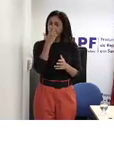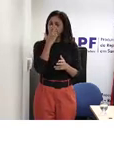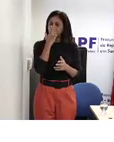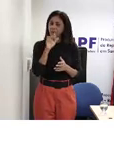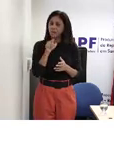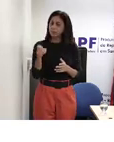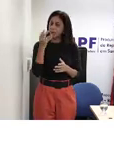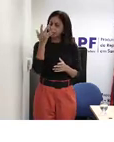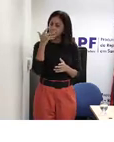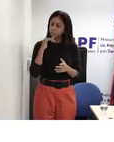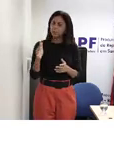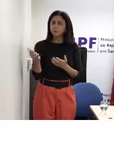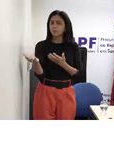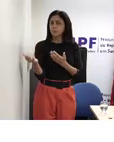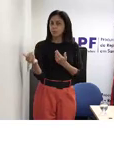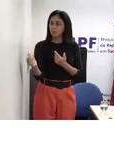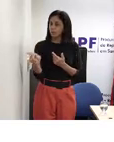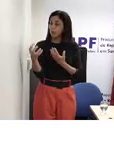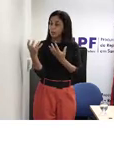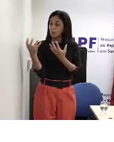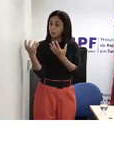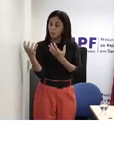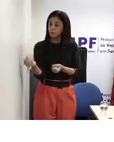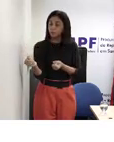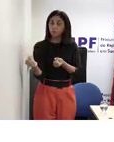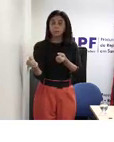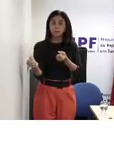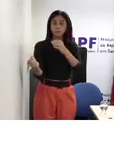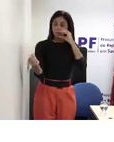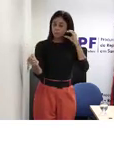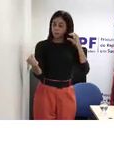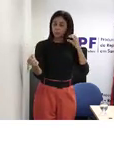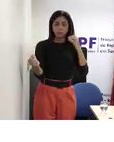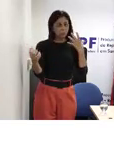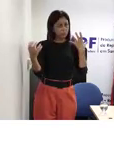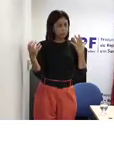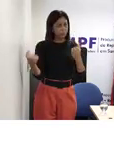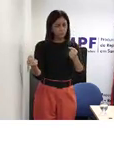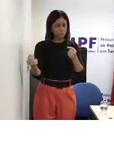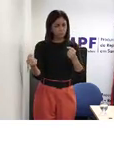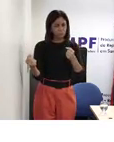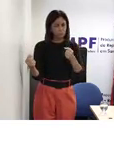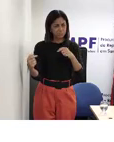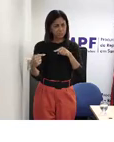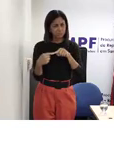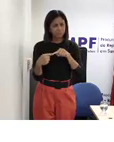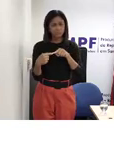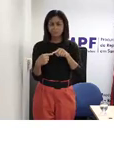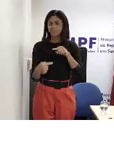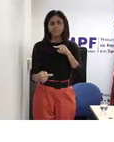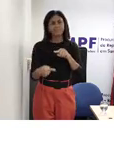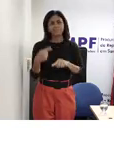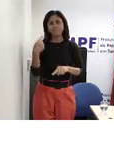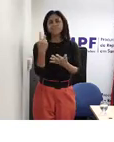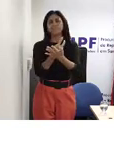em dia a terminologia mais correta E adequada é o de abuso sexual infant juvenil porque a pornografia daria